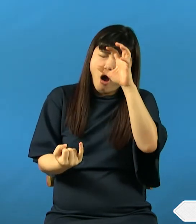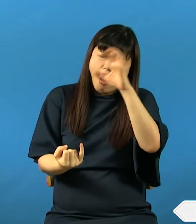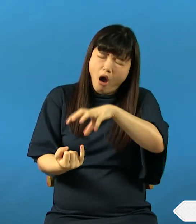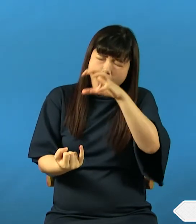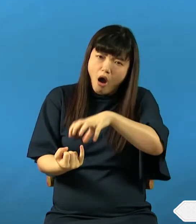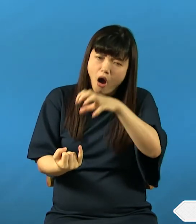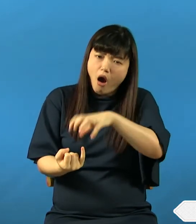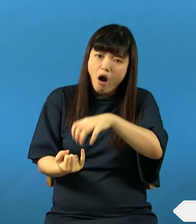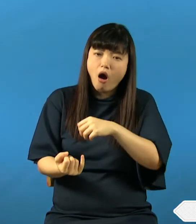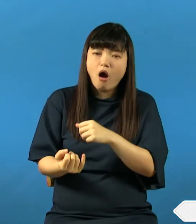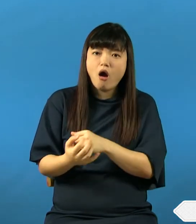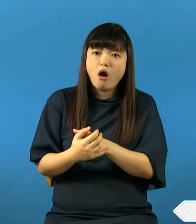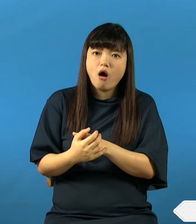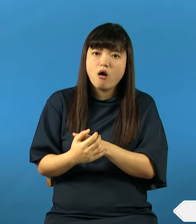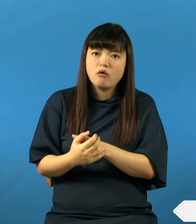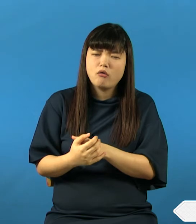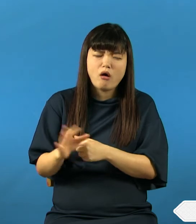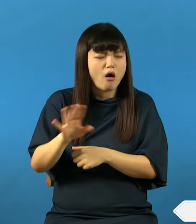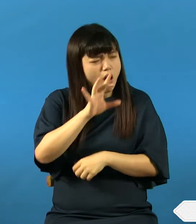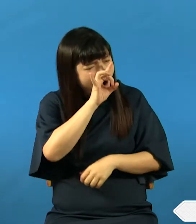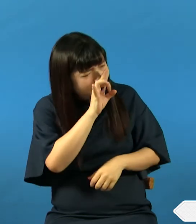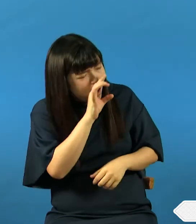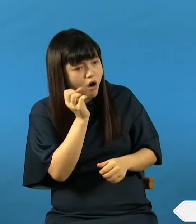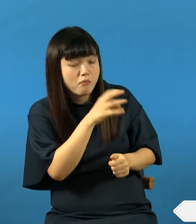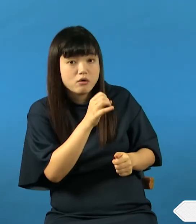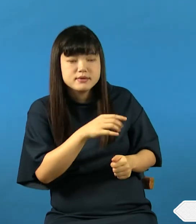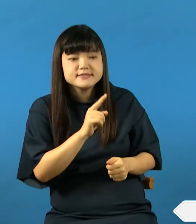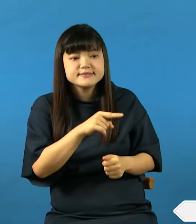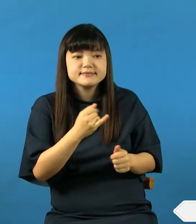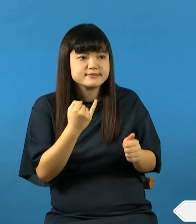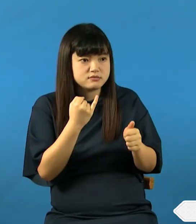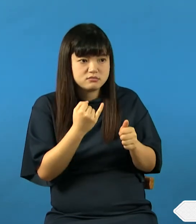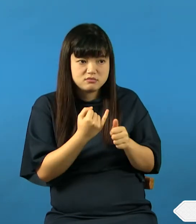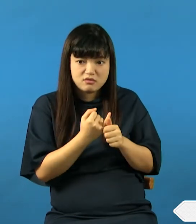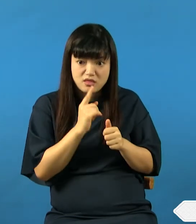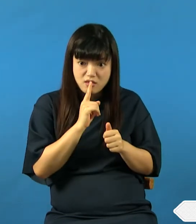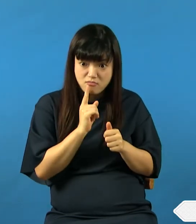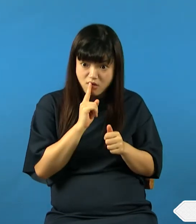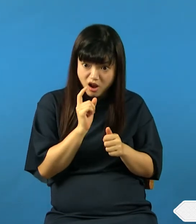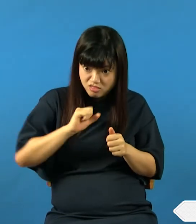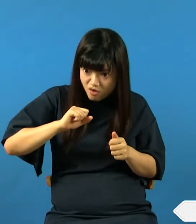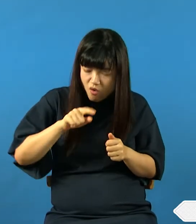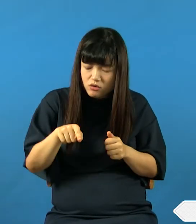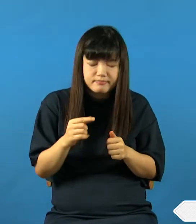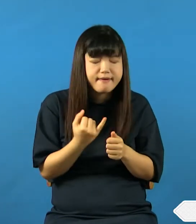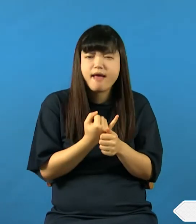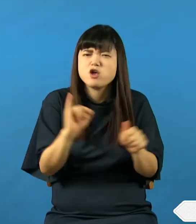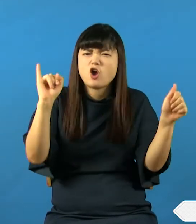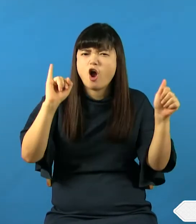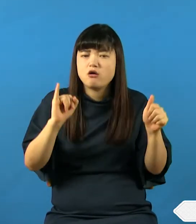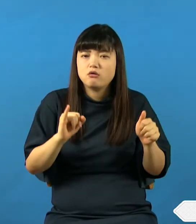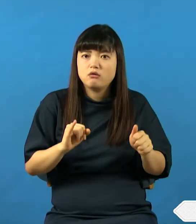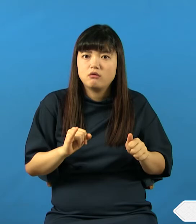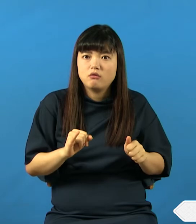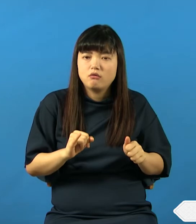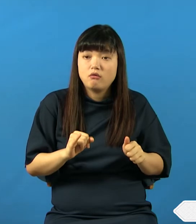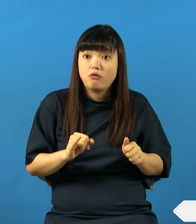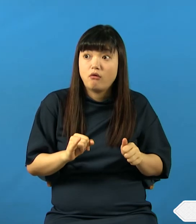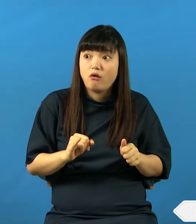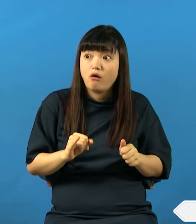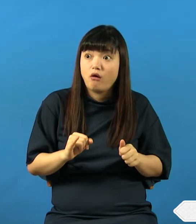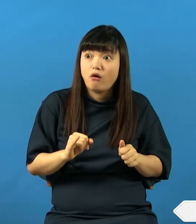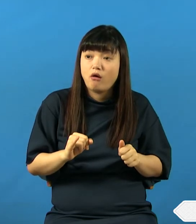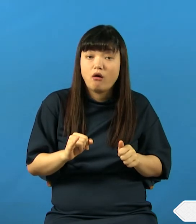합니다. 그럴 수는 없다고 했더니 남편 말 안 듣는 여자하고는 같이 살 수 없다고 헤어지자고